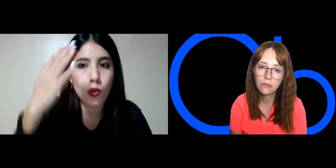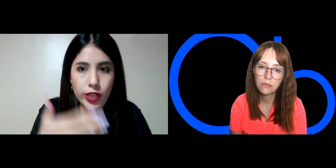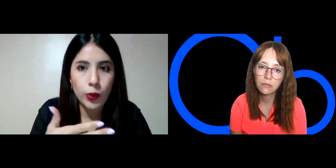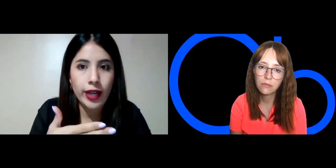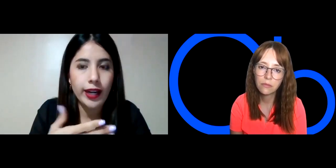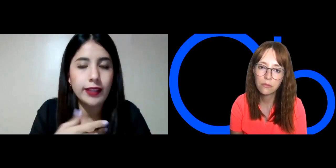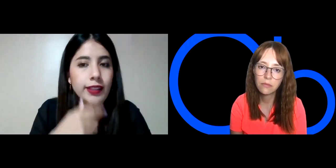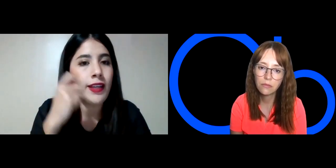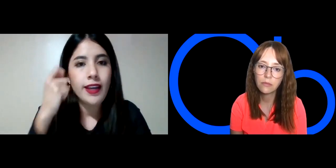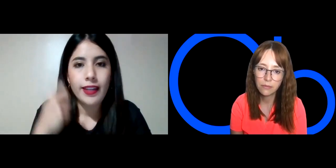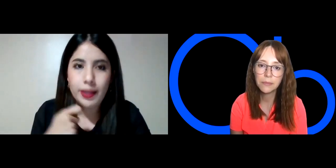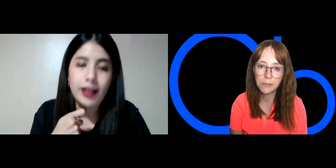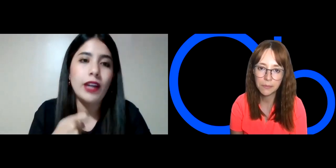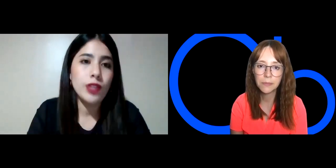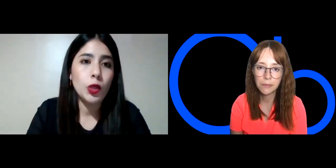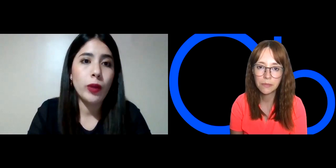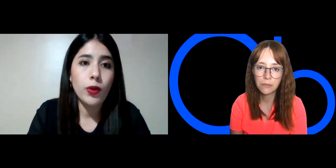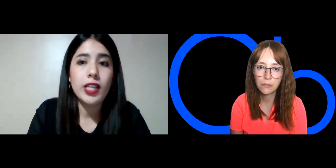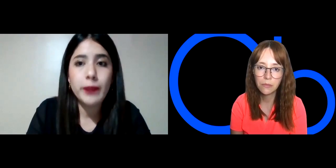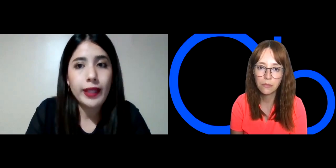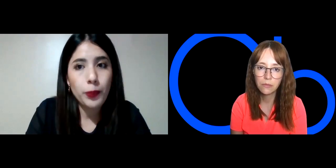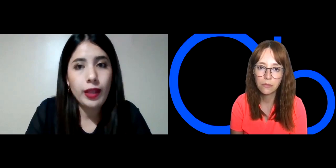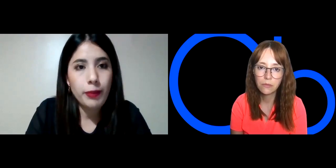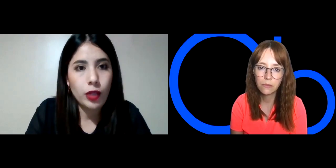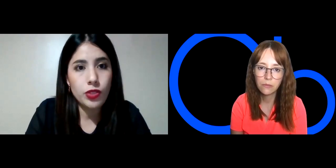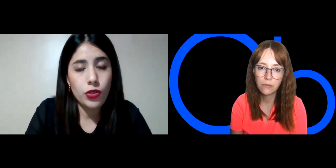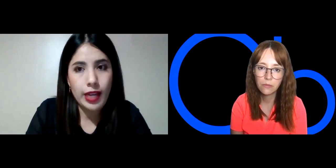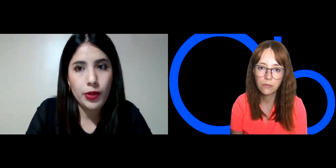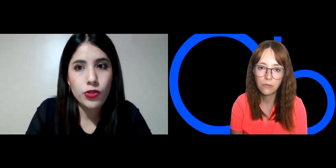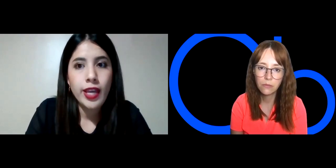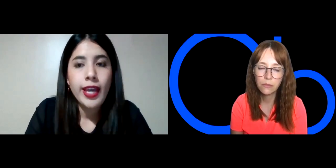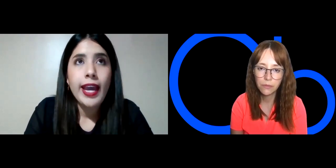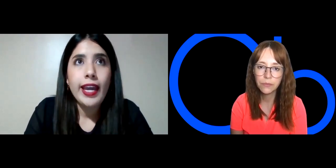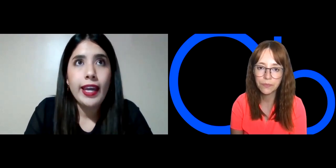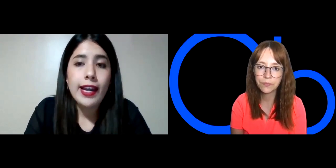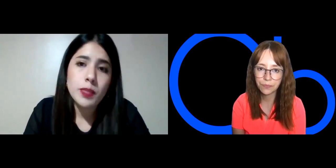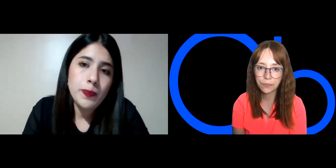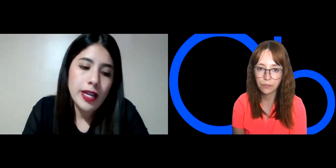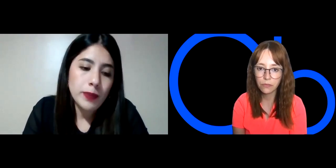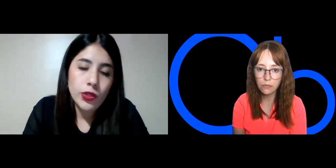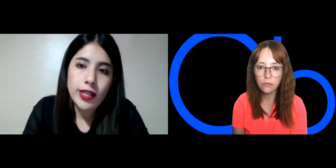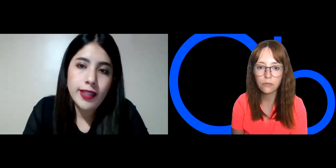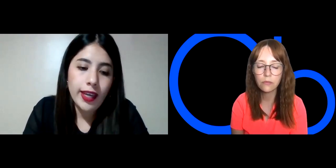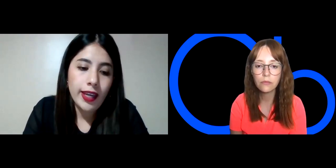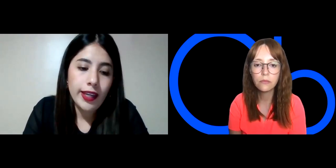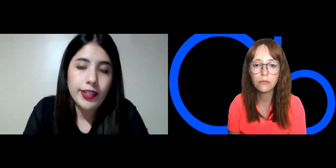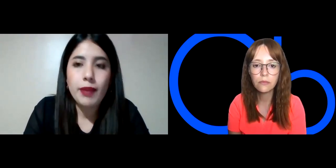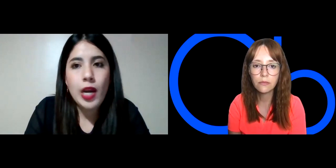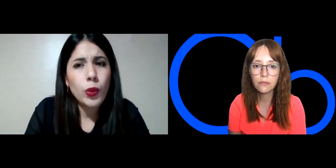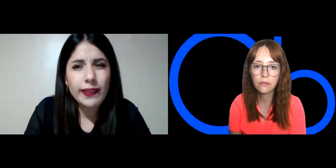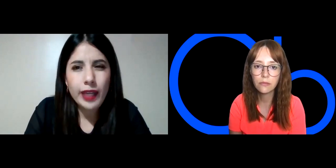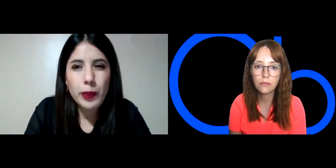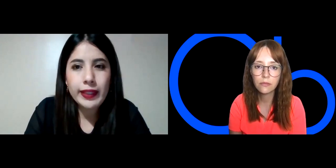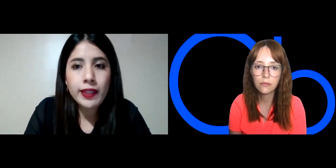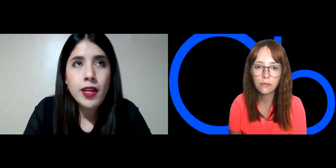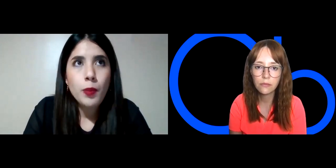como usar una careta y bajarnos el cubrebocas para que puedan ver nuestros labios. Las personas que llevan a